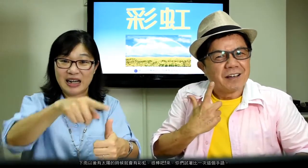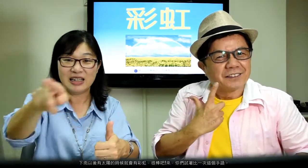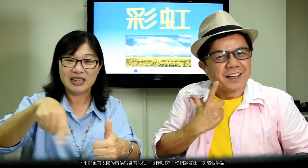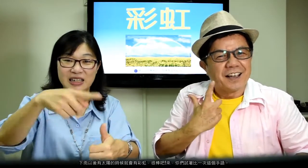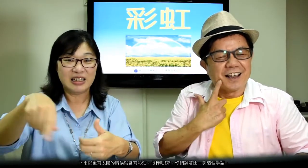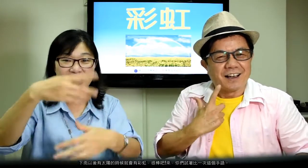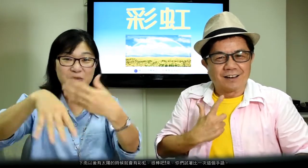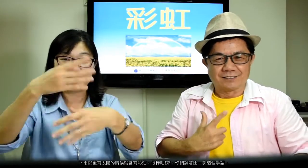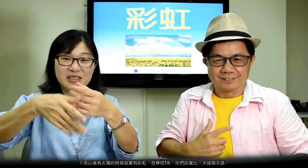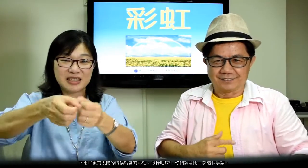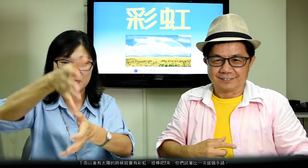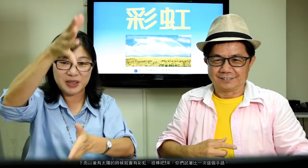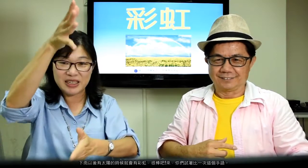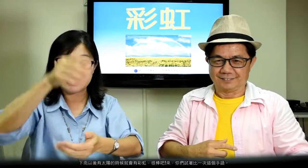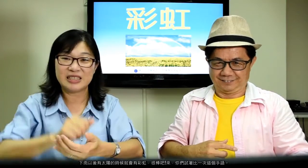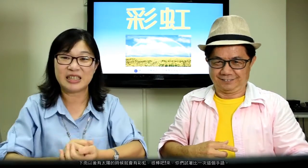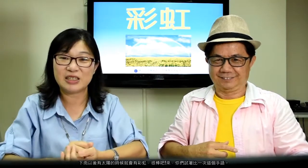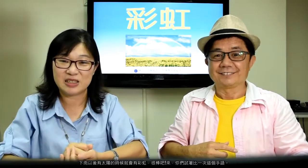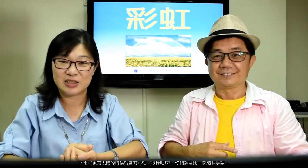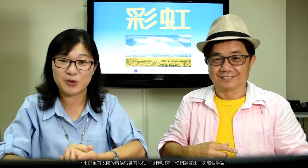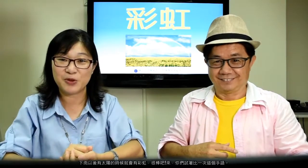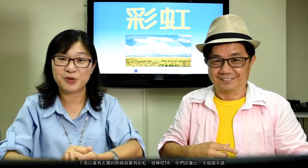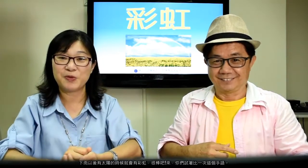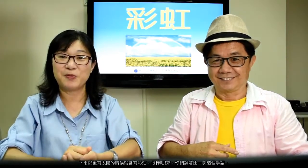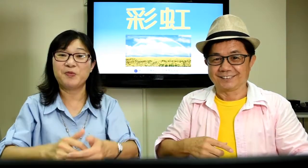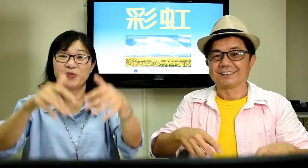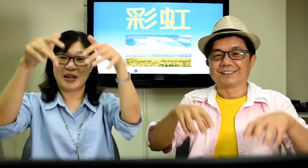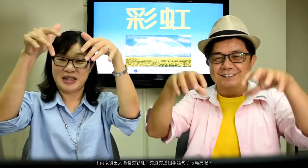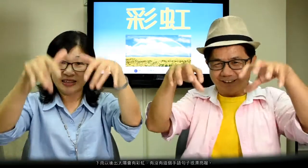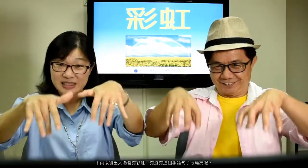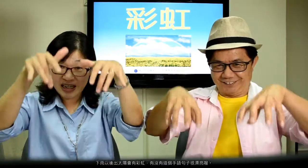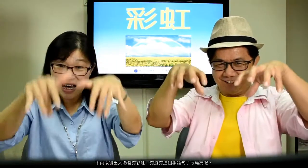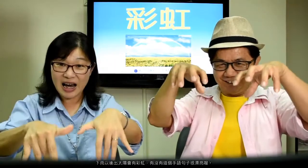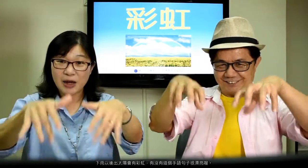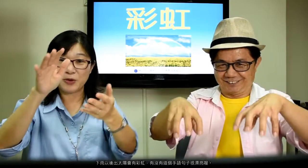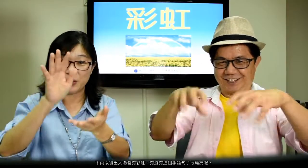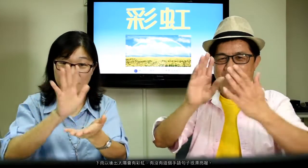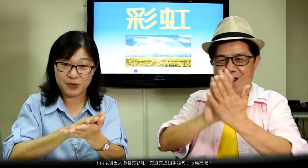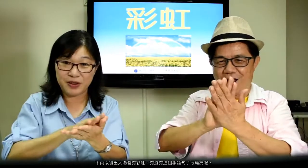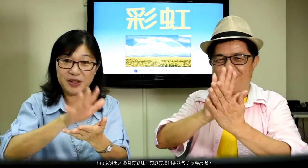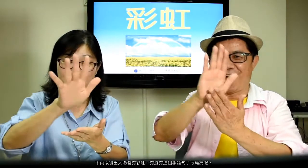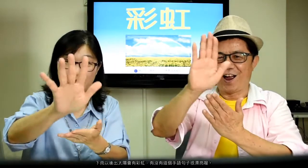来，你们试着比一次这个手语。下雨以